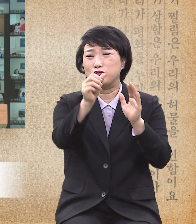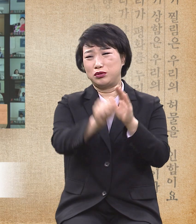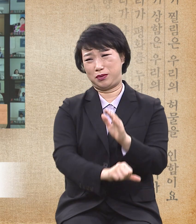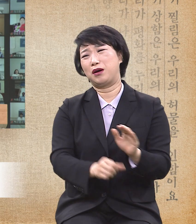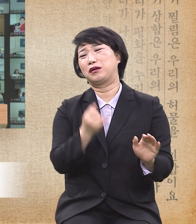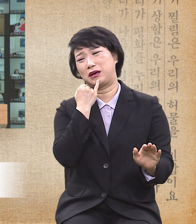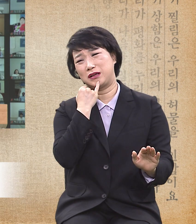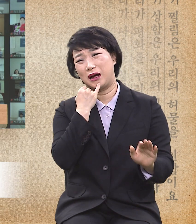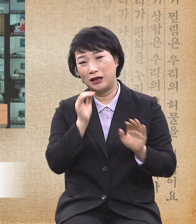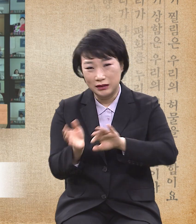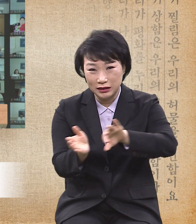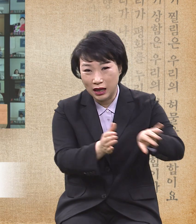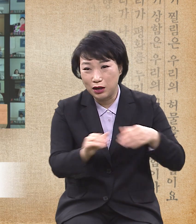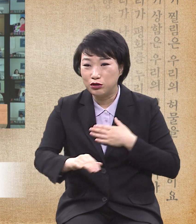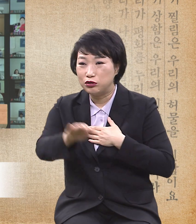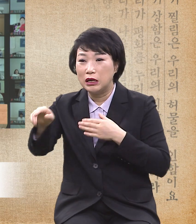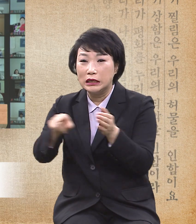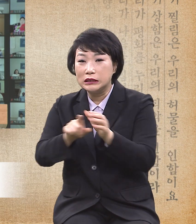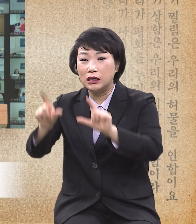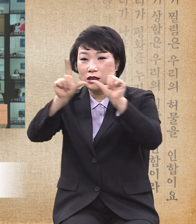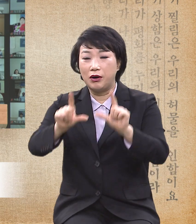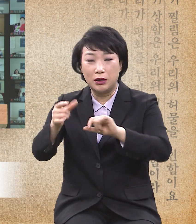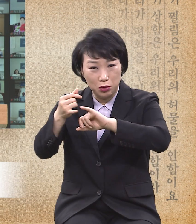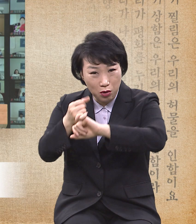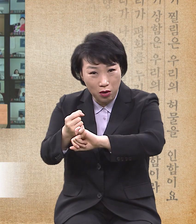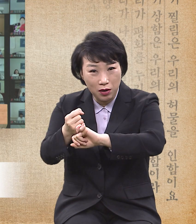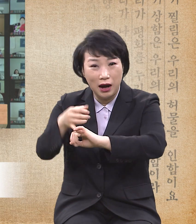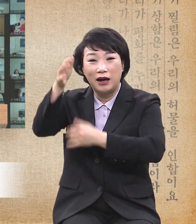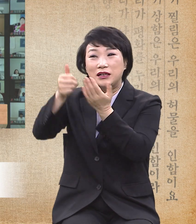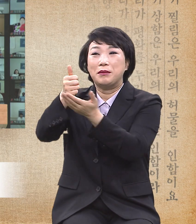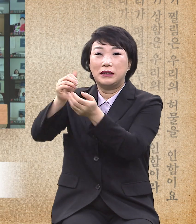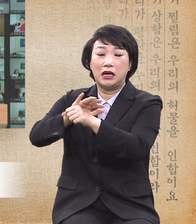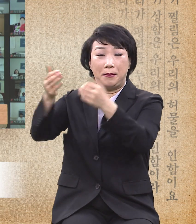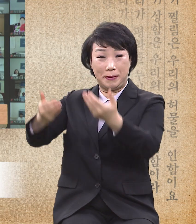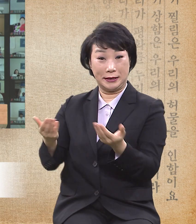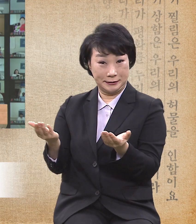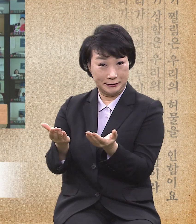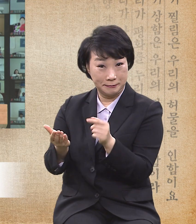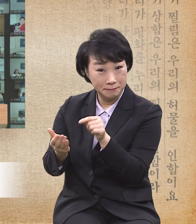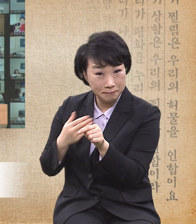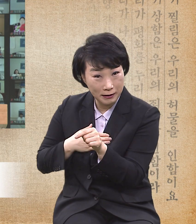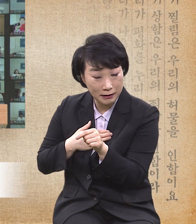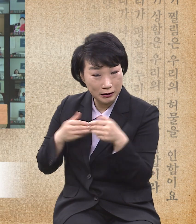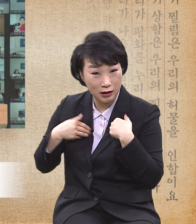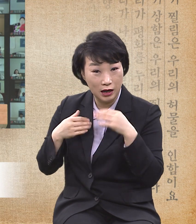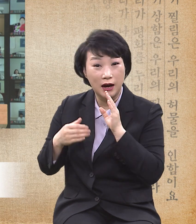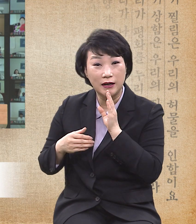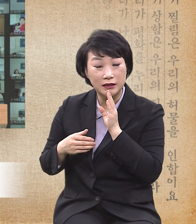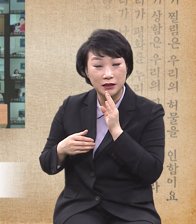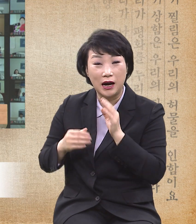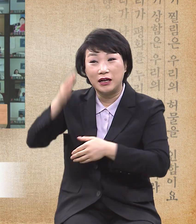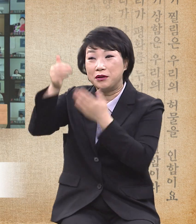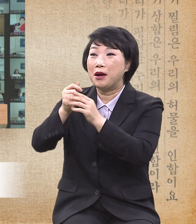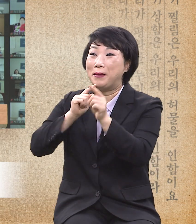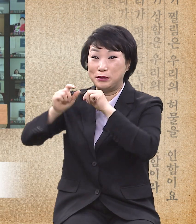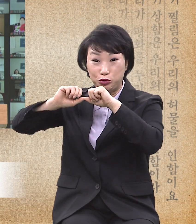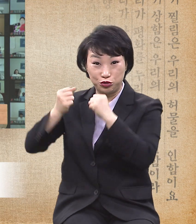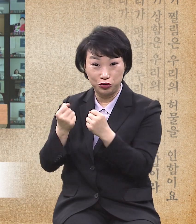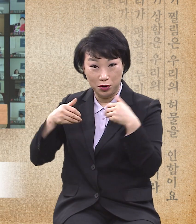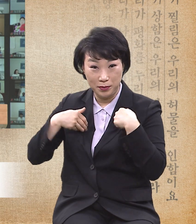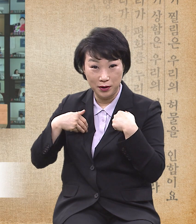실패해도 신앙생활만은 반드시 하나님의 사랑받는 일이 뭐냐? 하나님 말씀을 순종하는